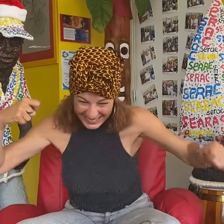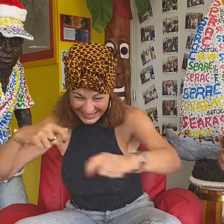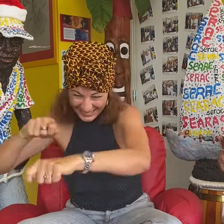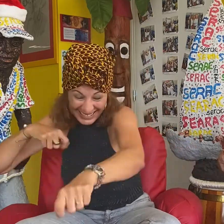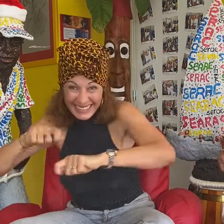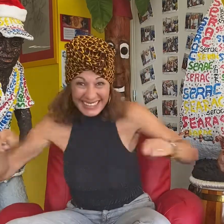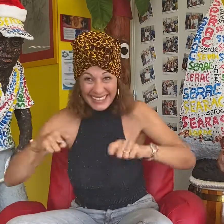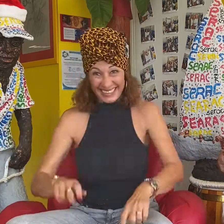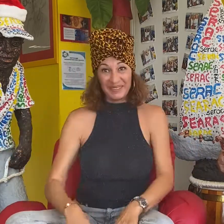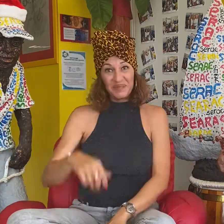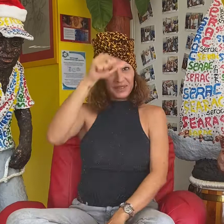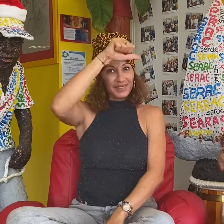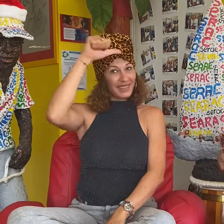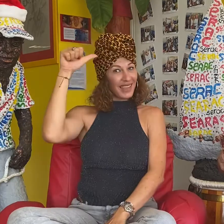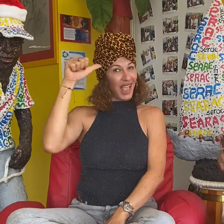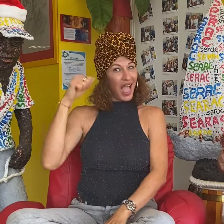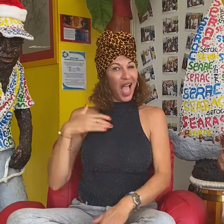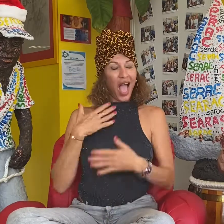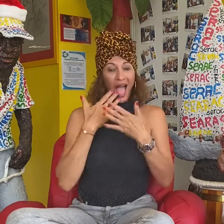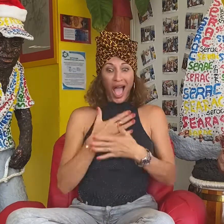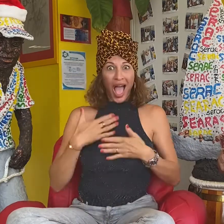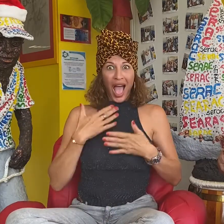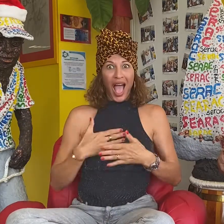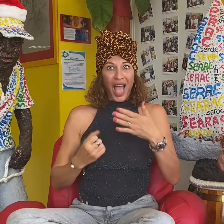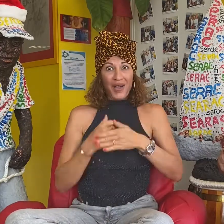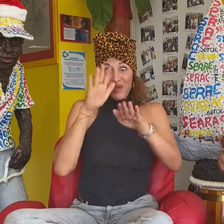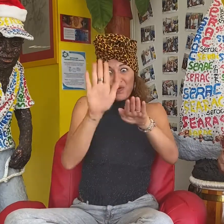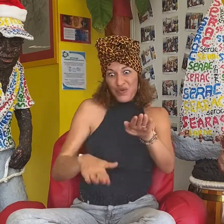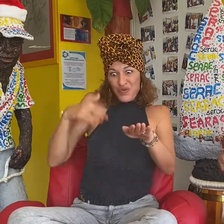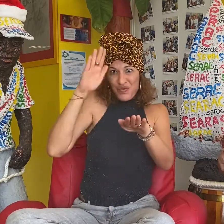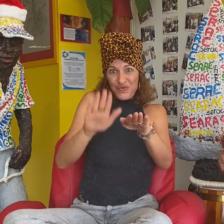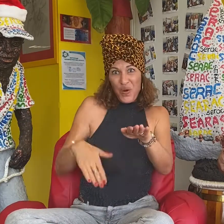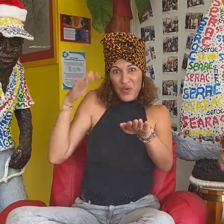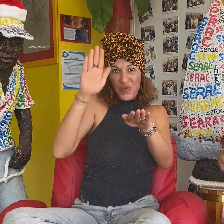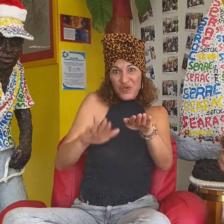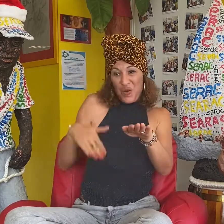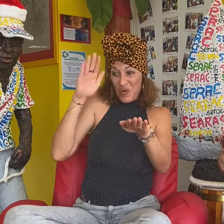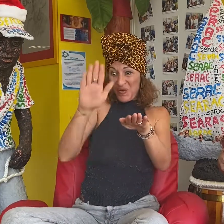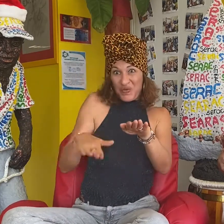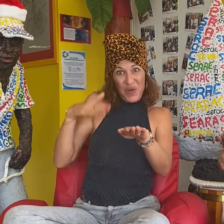Nino est très content de sa trottinette.